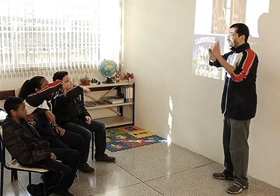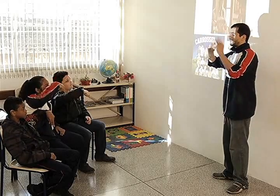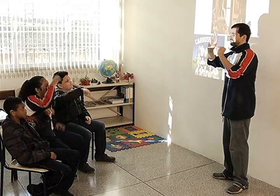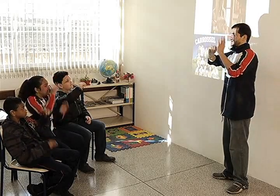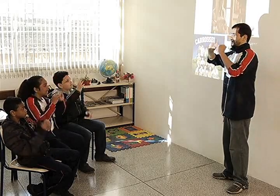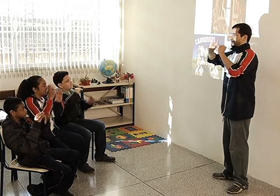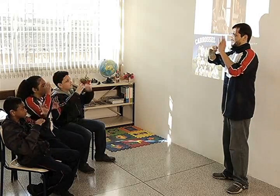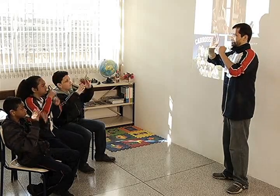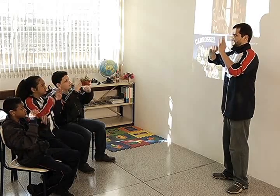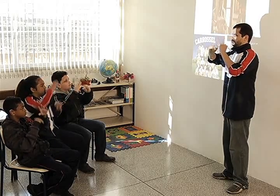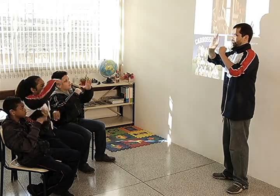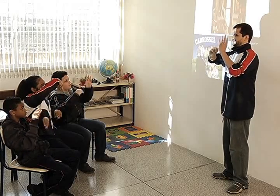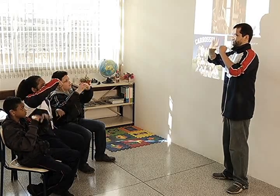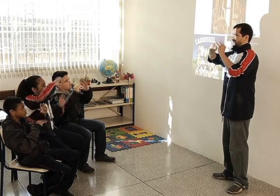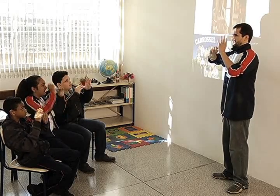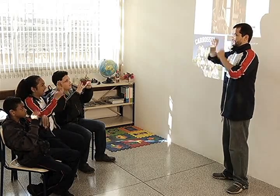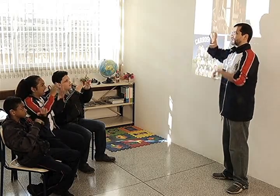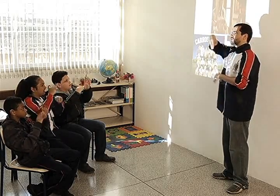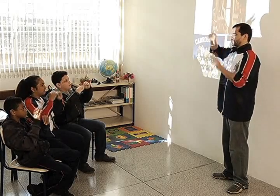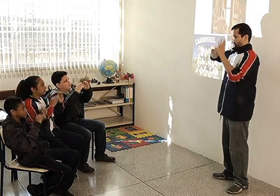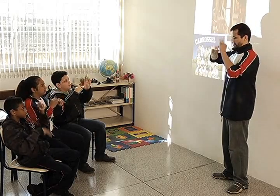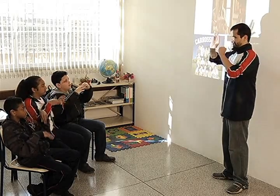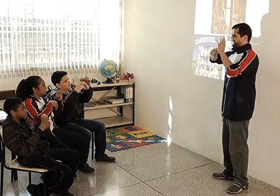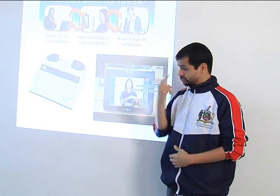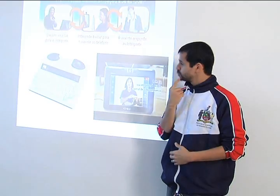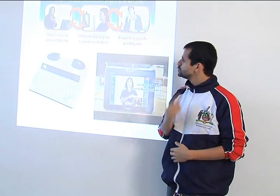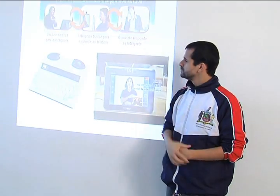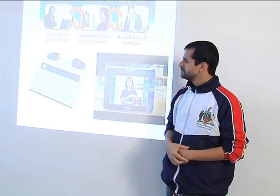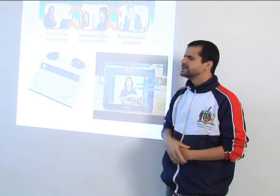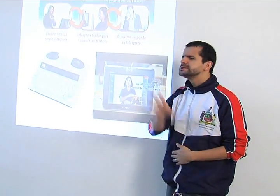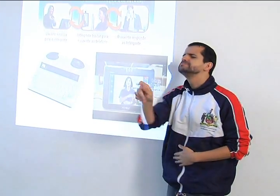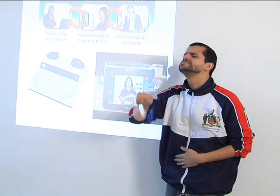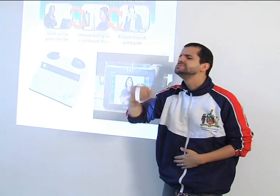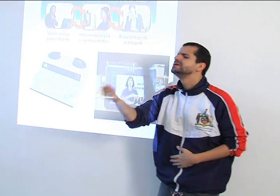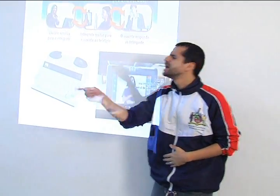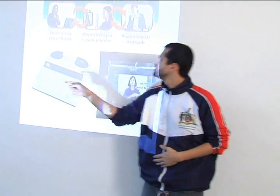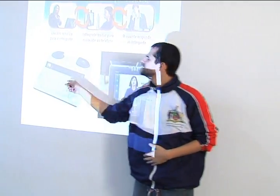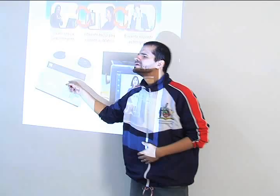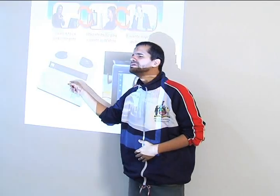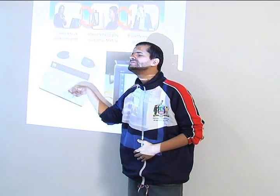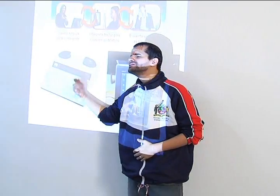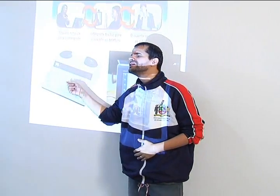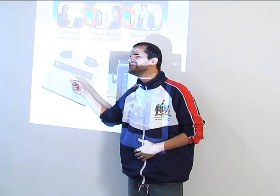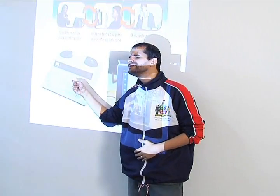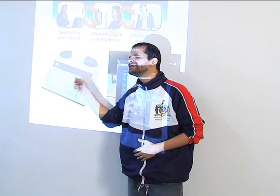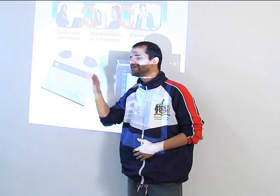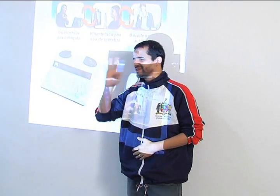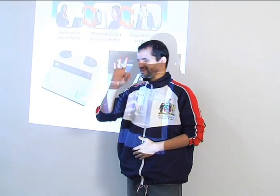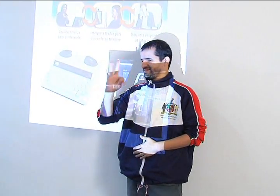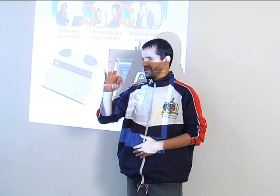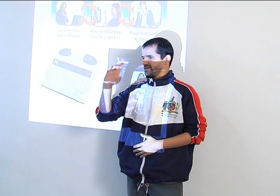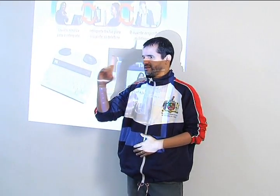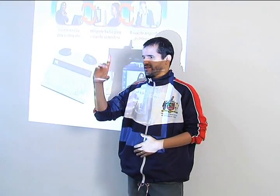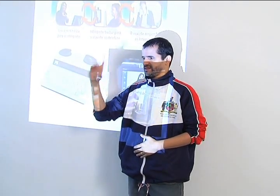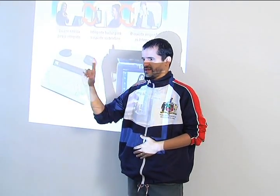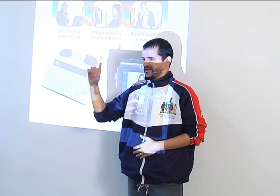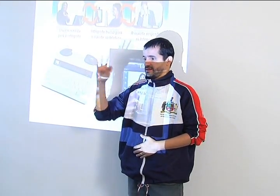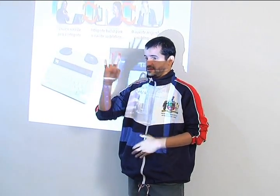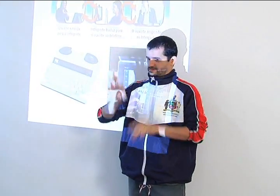com deficiência auditiva e faz parte do AEE, Atendimento Educacional Especializado. O encontro com o professor